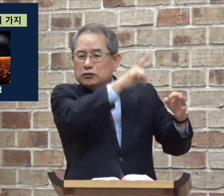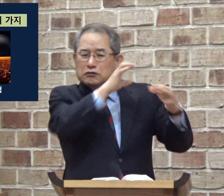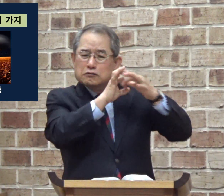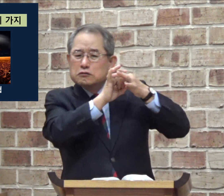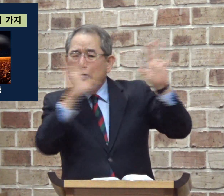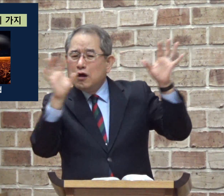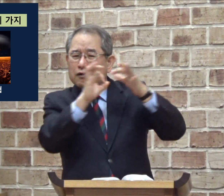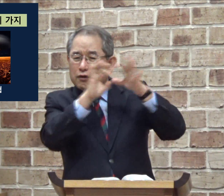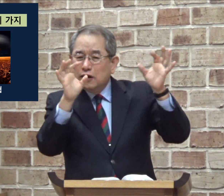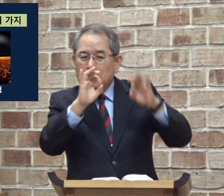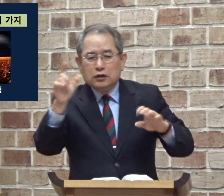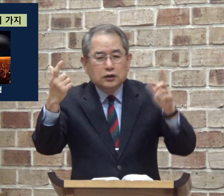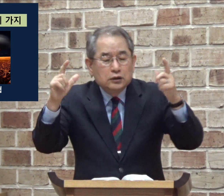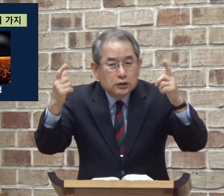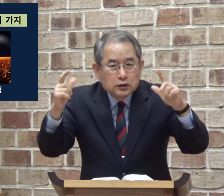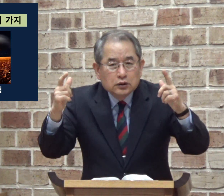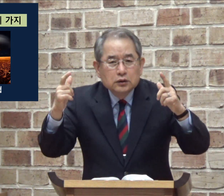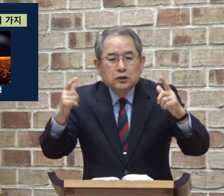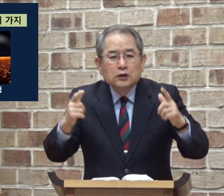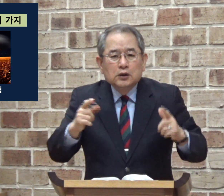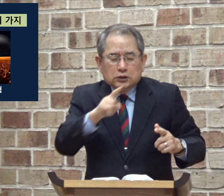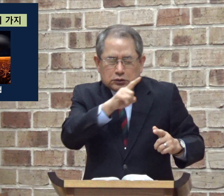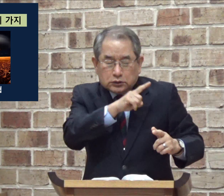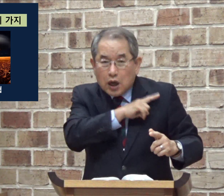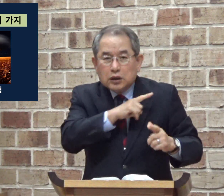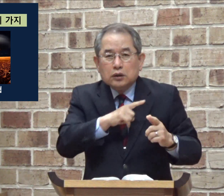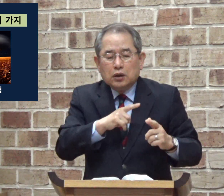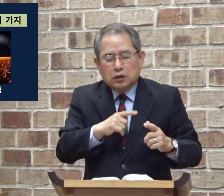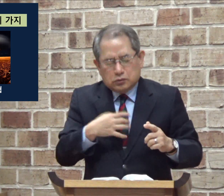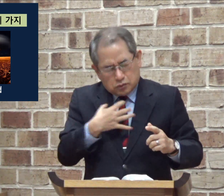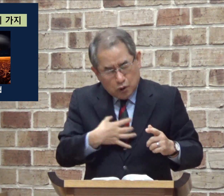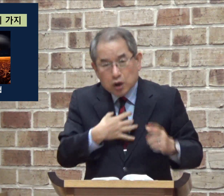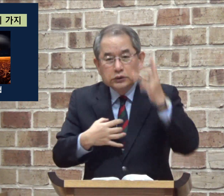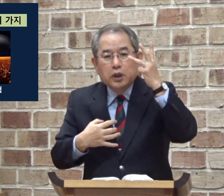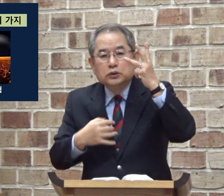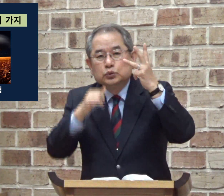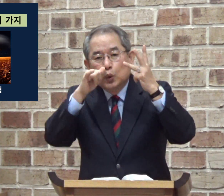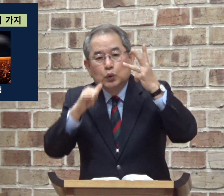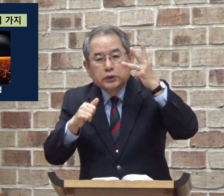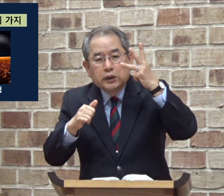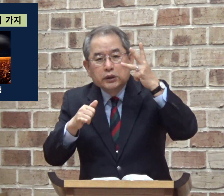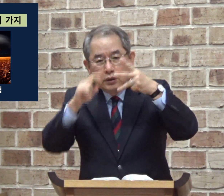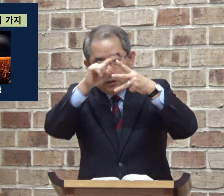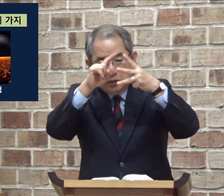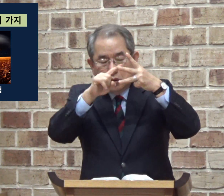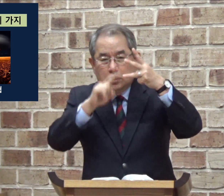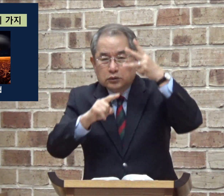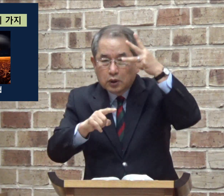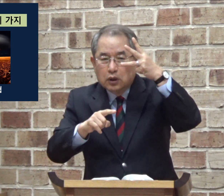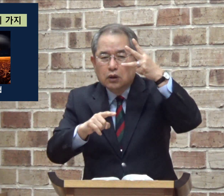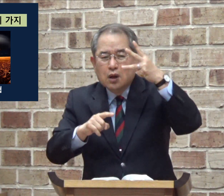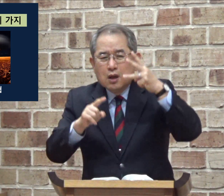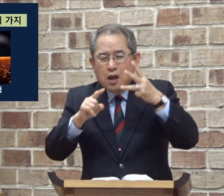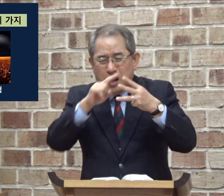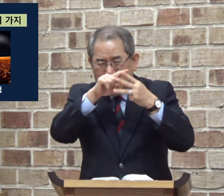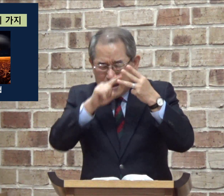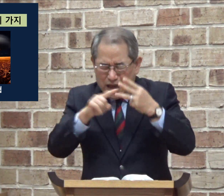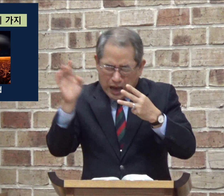우크라이나와 러시아의 전쟁 가운데서 우리가 이 전쟁이 우리와 무슨 상관인가 그게 아니라 가장 걱정되는 세 가지가